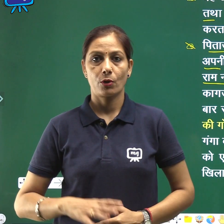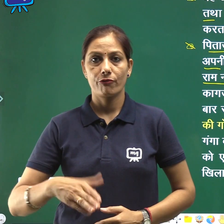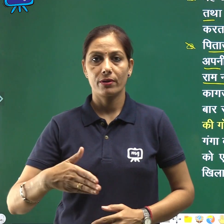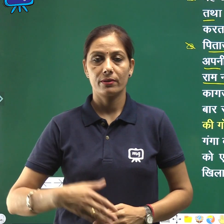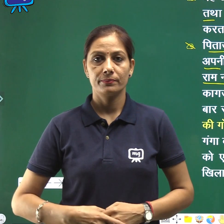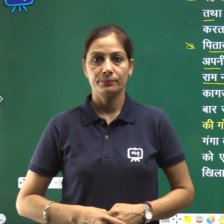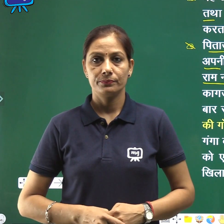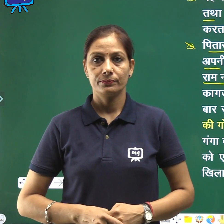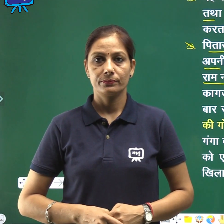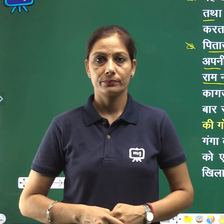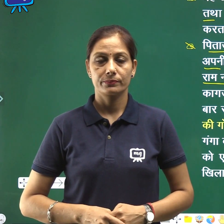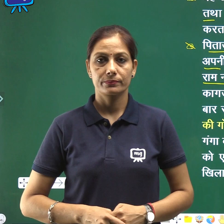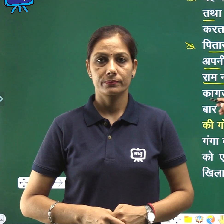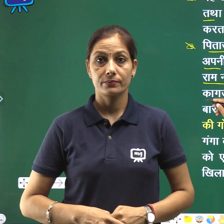फिर